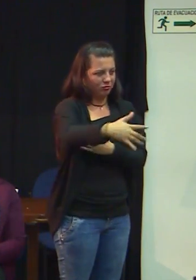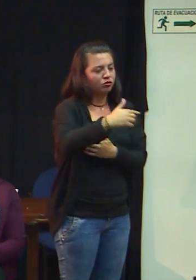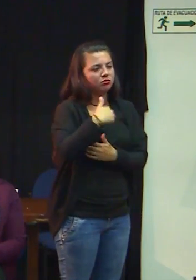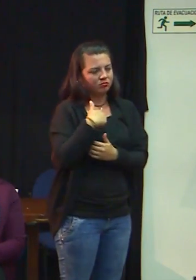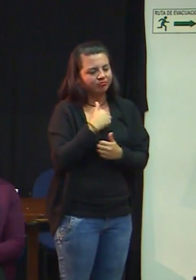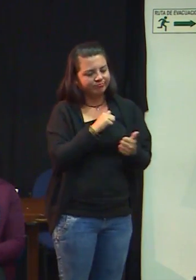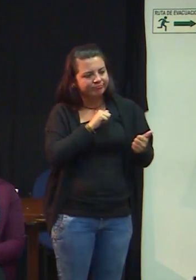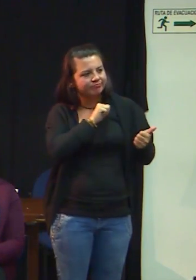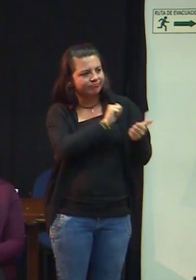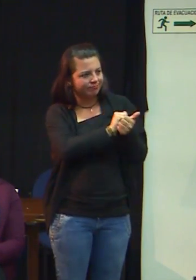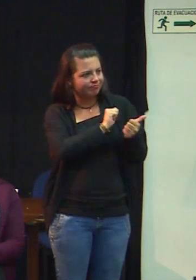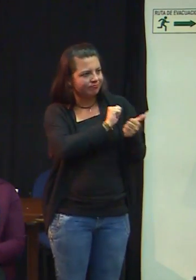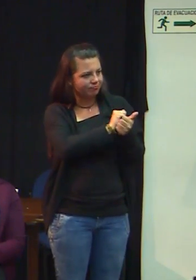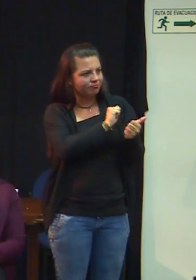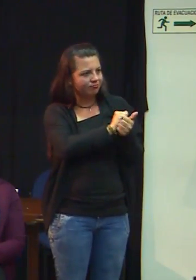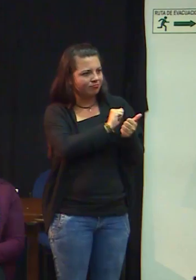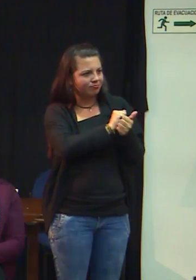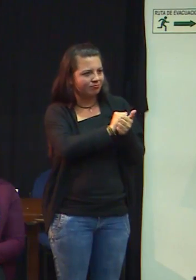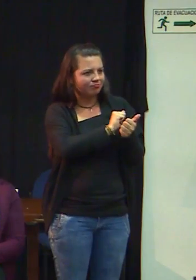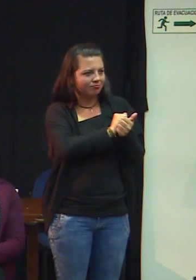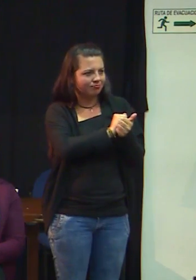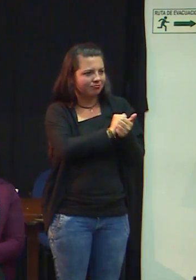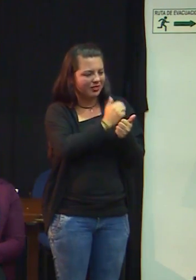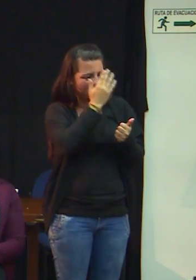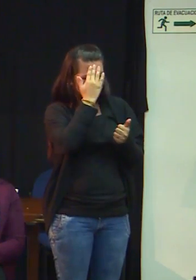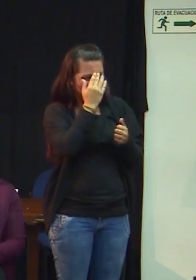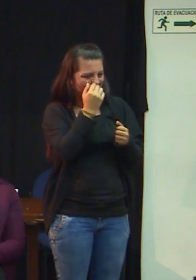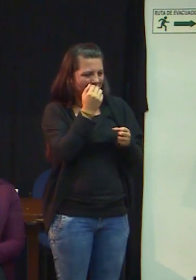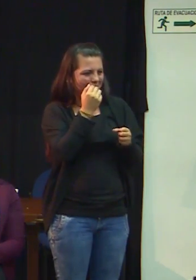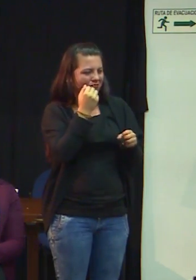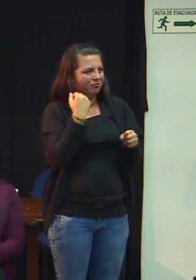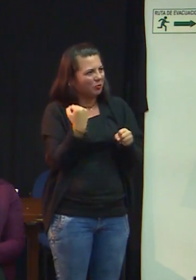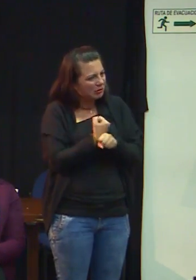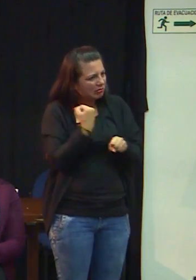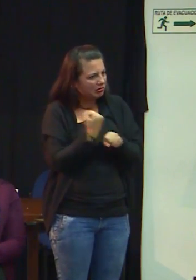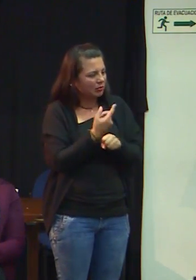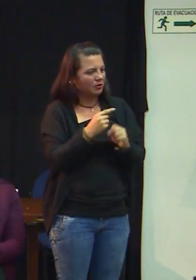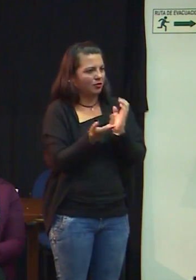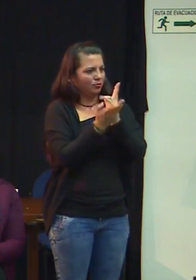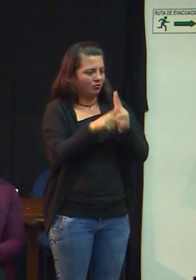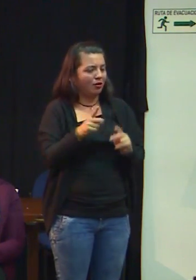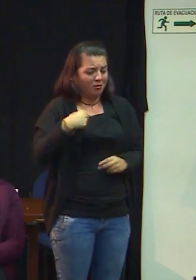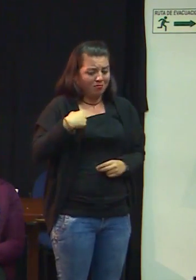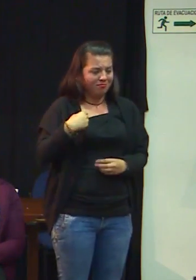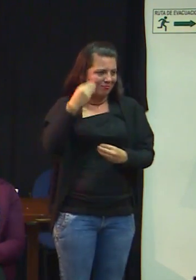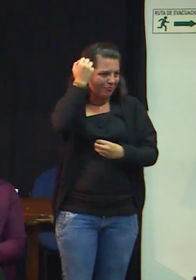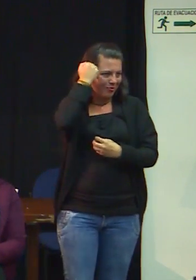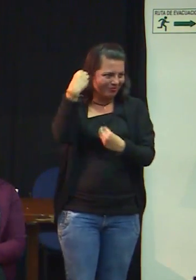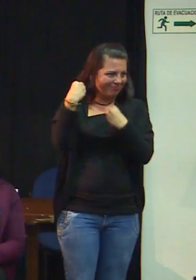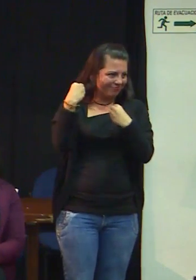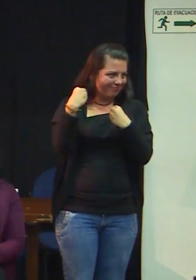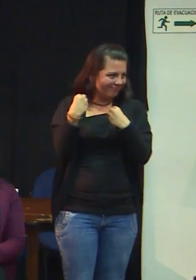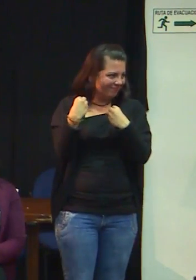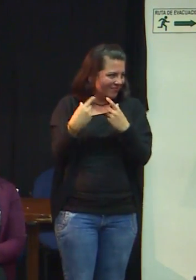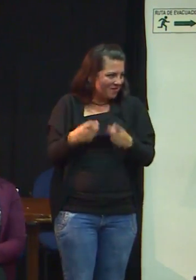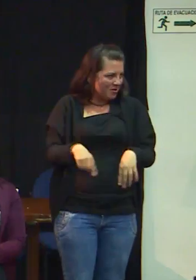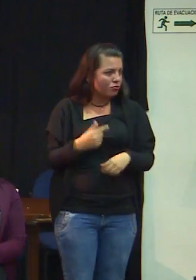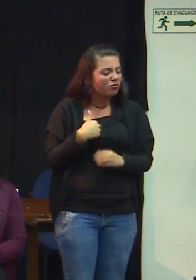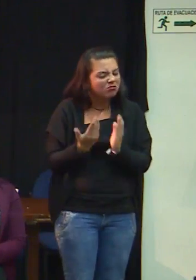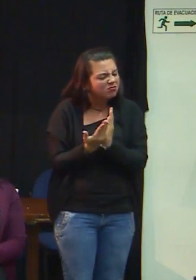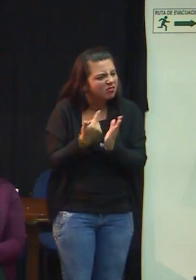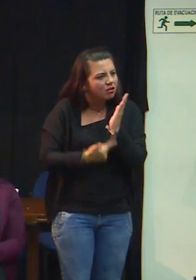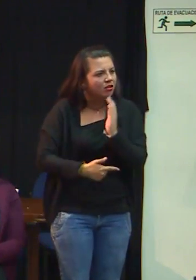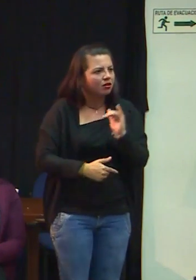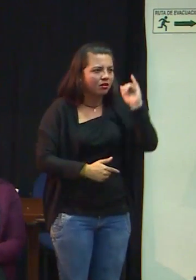esta labor y deber estudiantil y también como maestra en formación. Estudio psicología